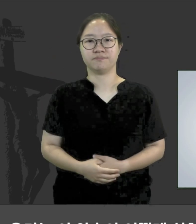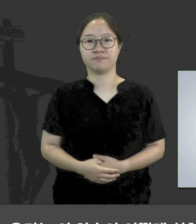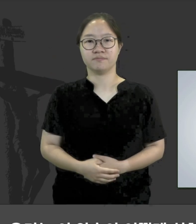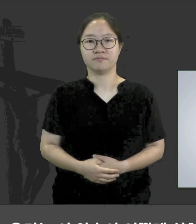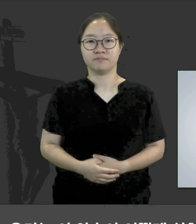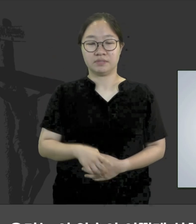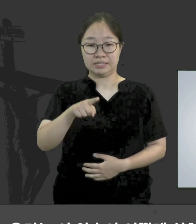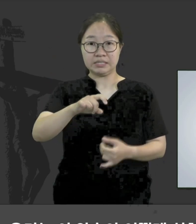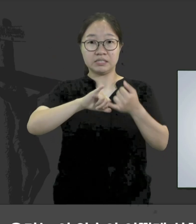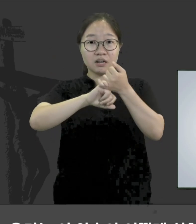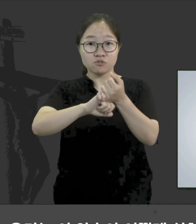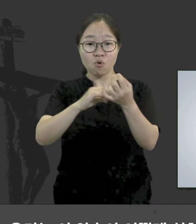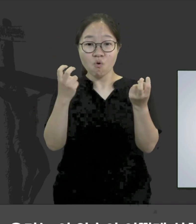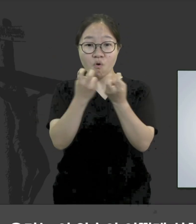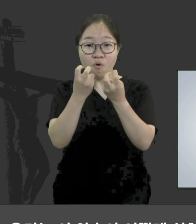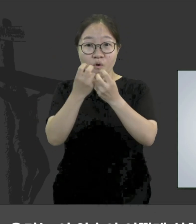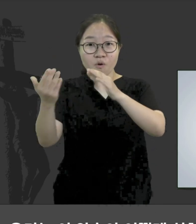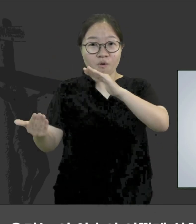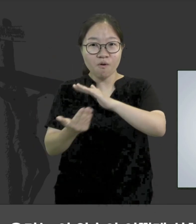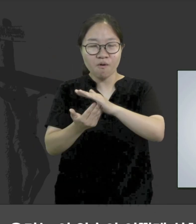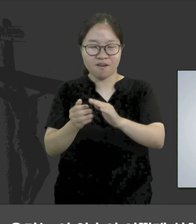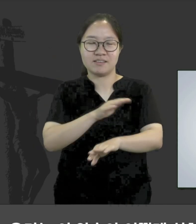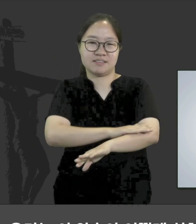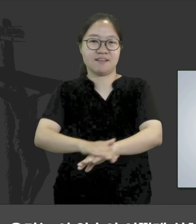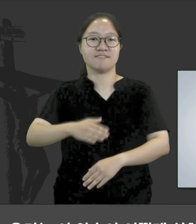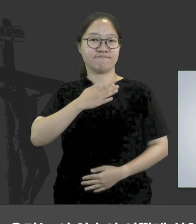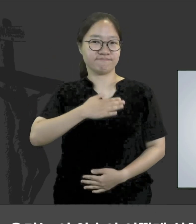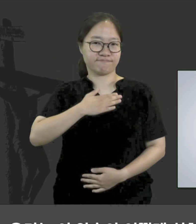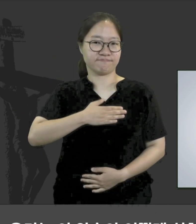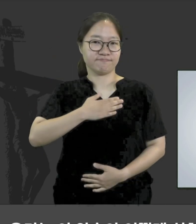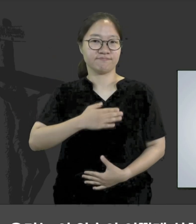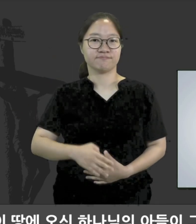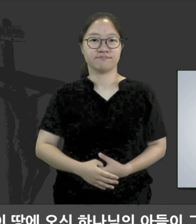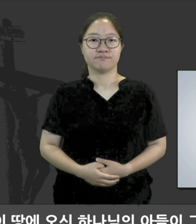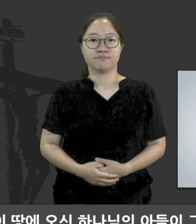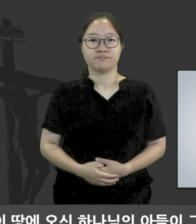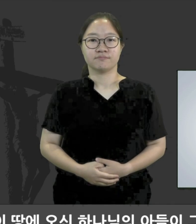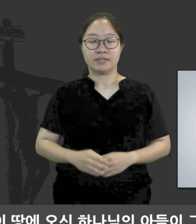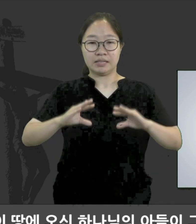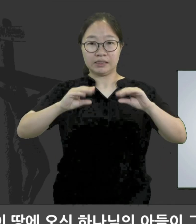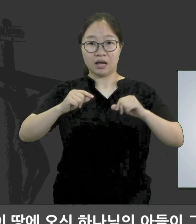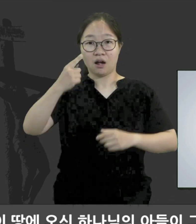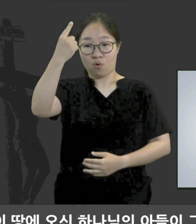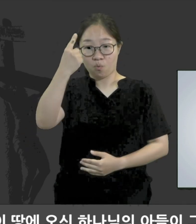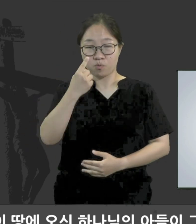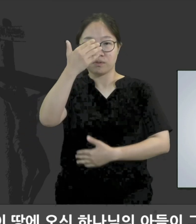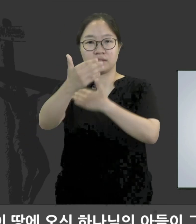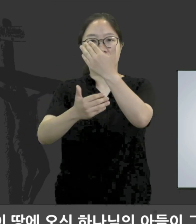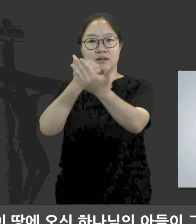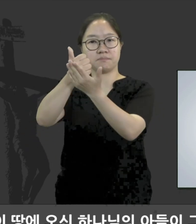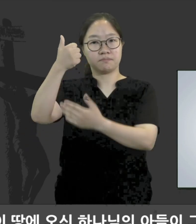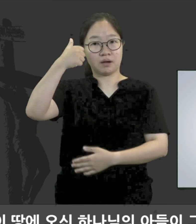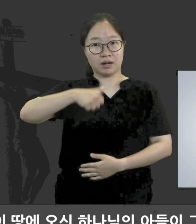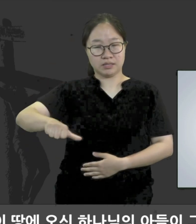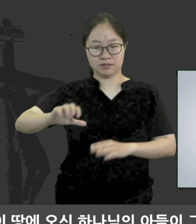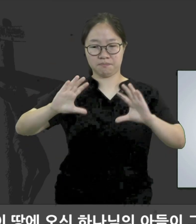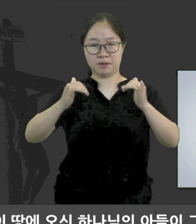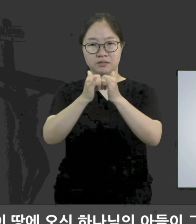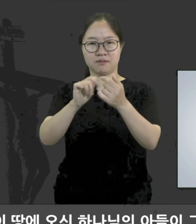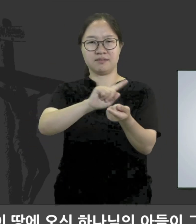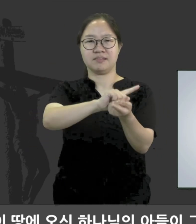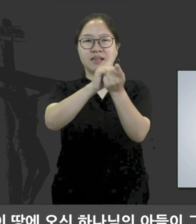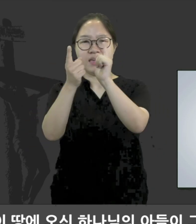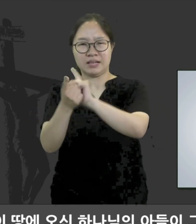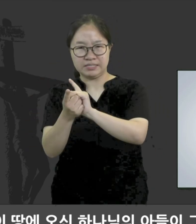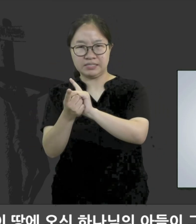우리는 이 약속이 어떻게 성취되었는지 잘 압니다. 이 땅에 오신 하나님의 아들이 그분의 백성을